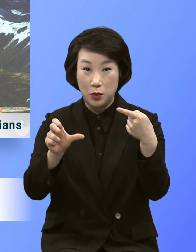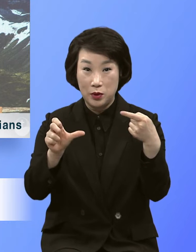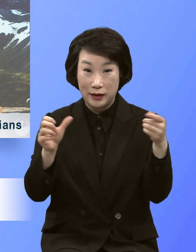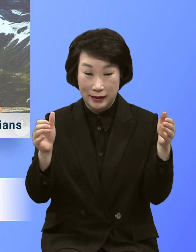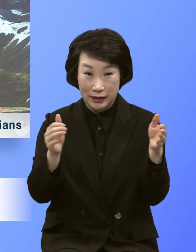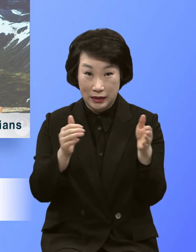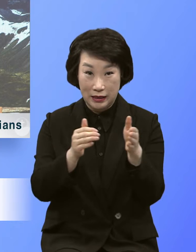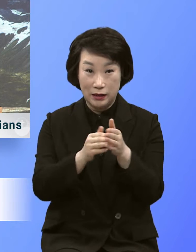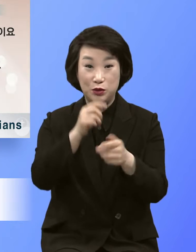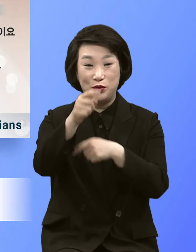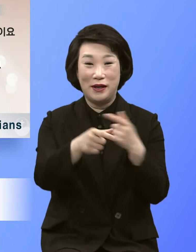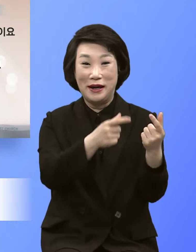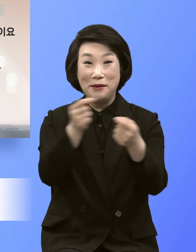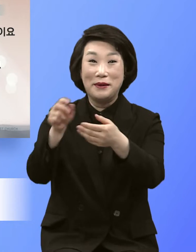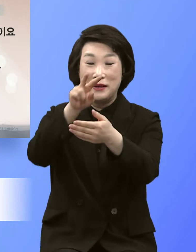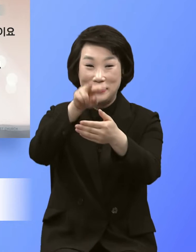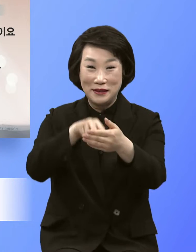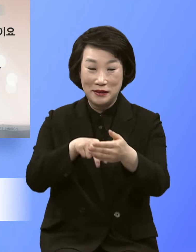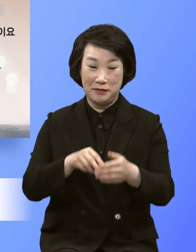25절까지를 똑합니다.